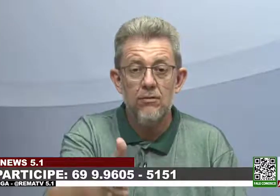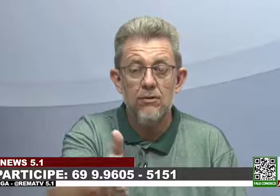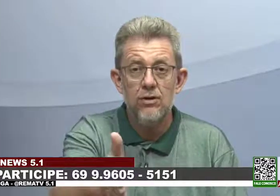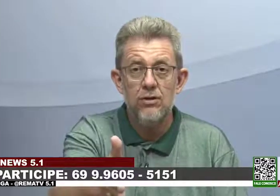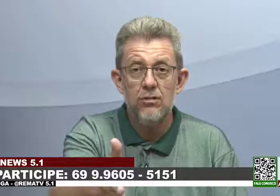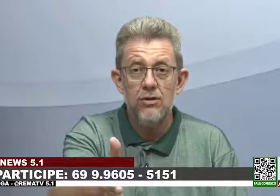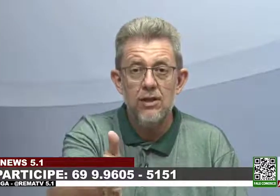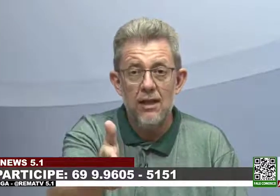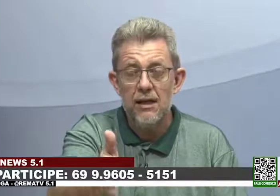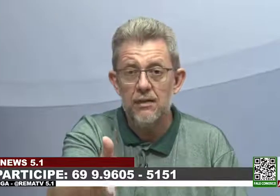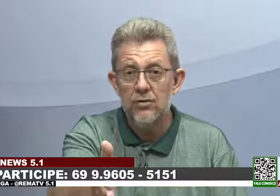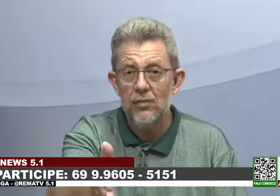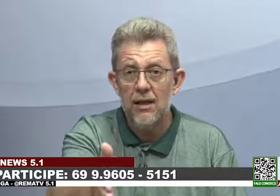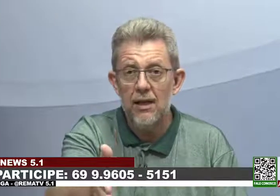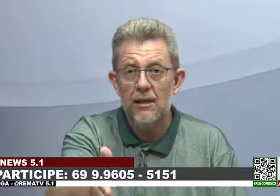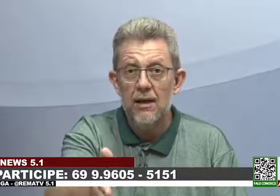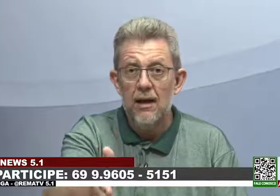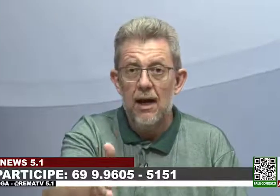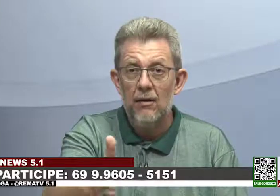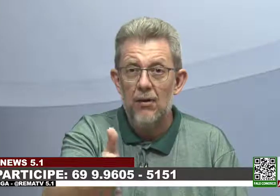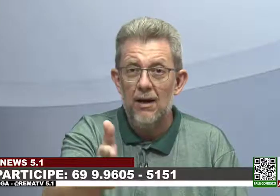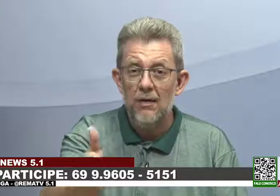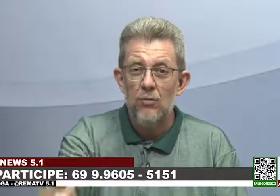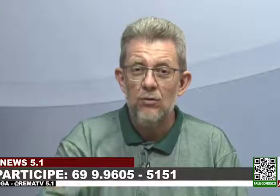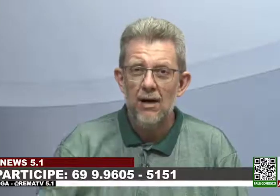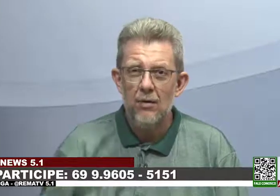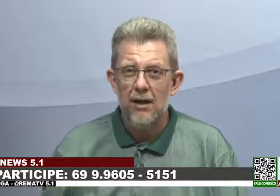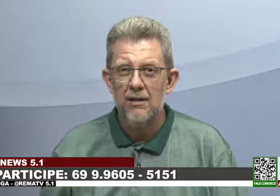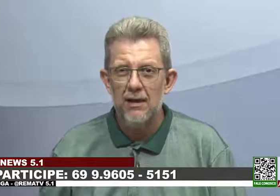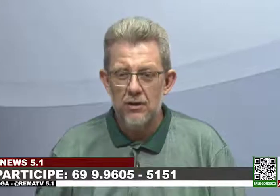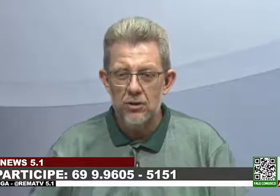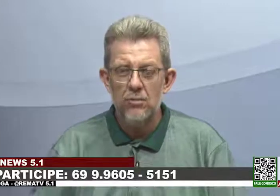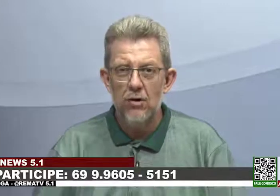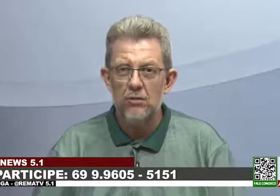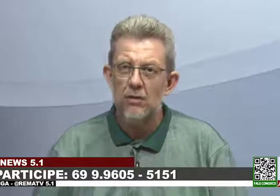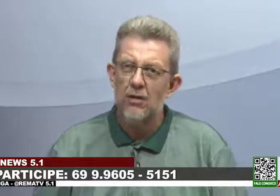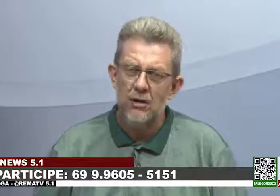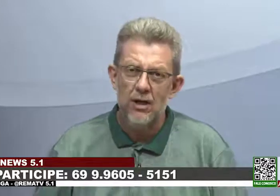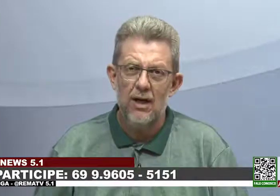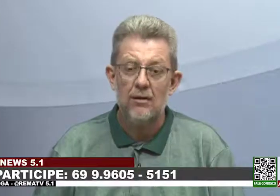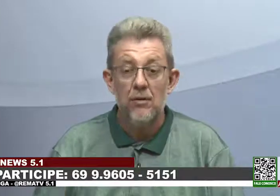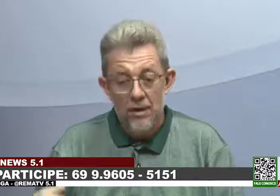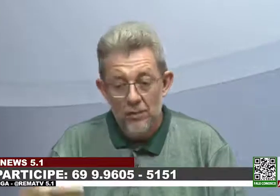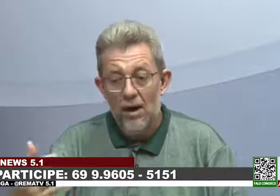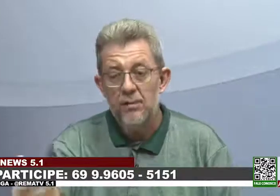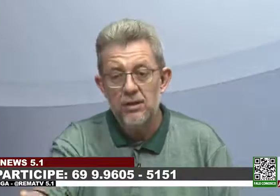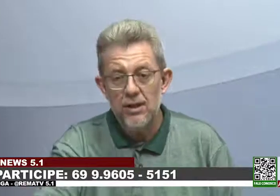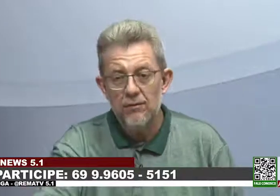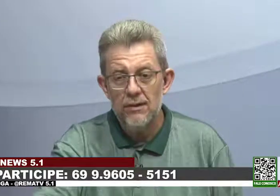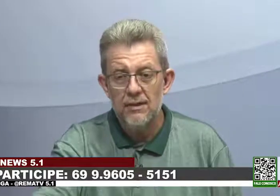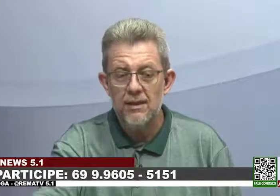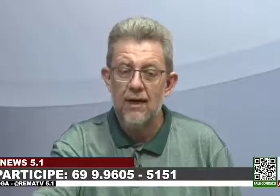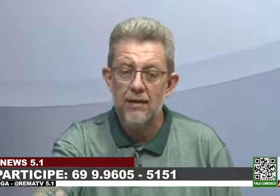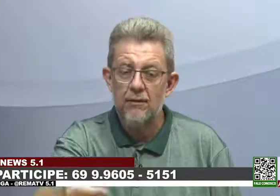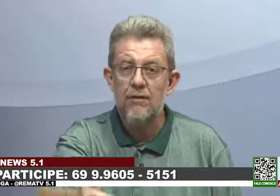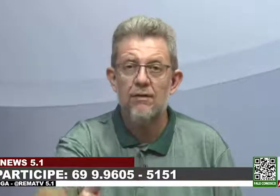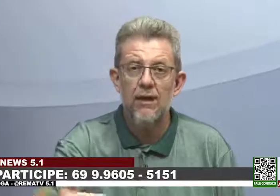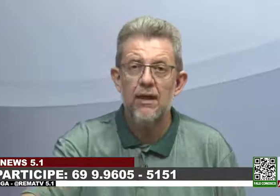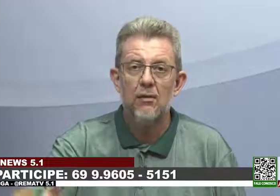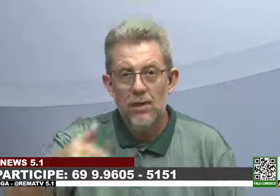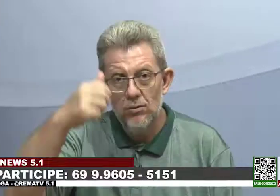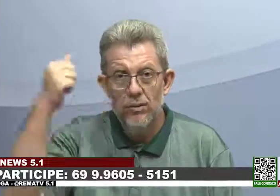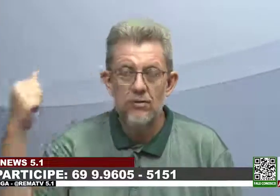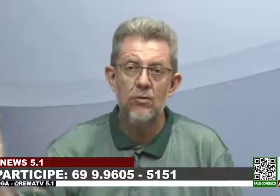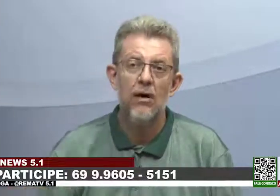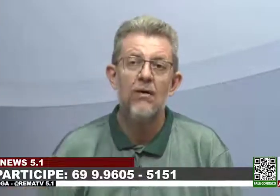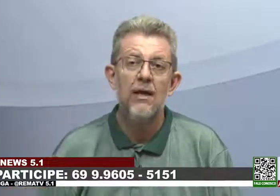montar o bolsonaro no sentido de que lá existe uma lei agora conta alguém tá de moto eu acho errado a medida que você sai